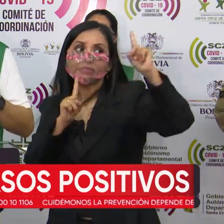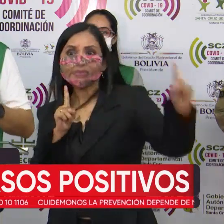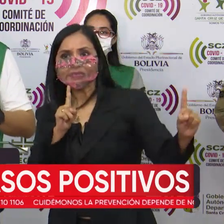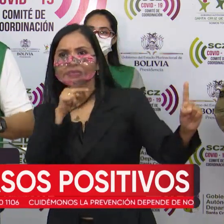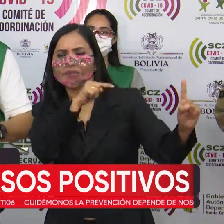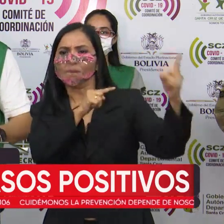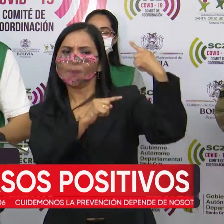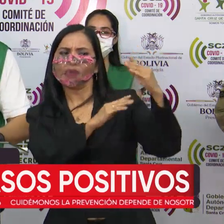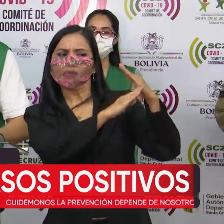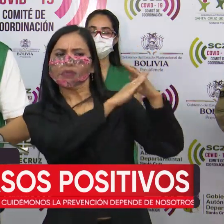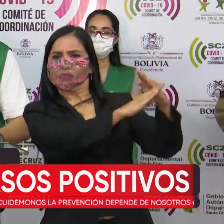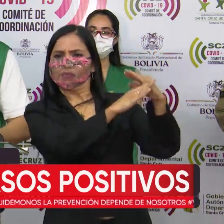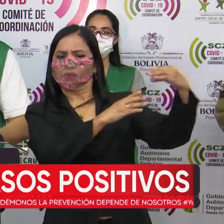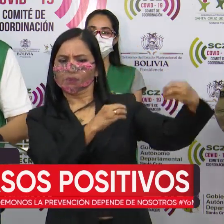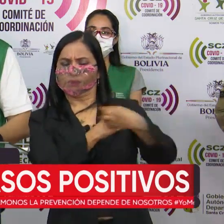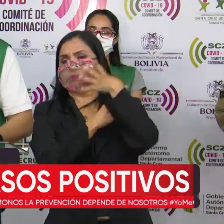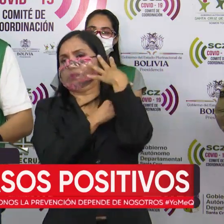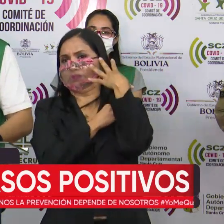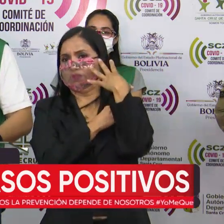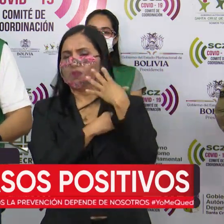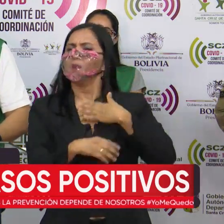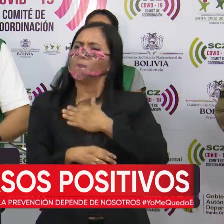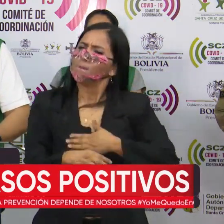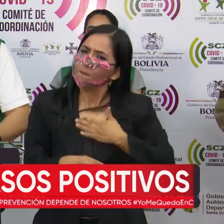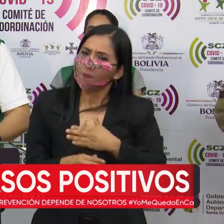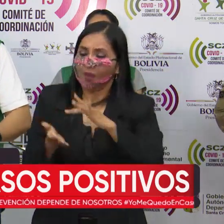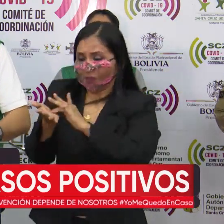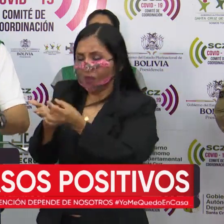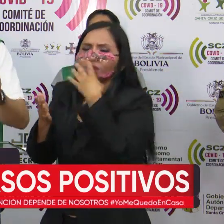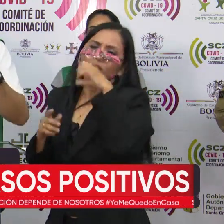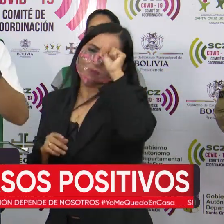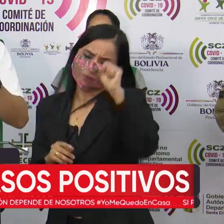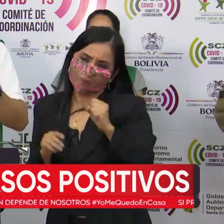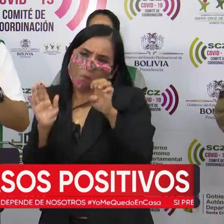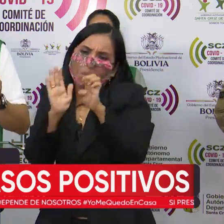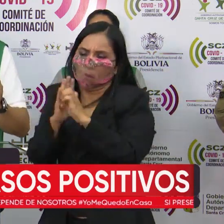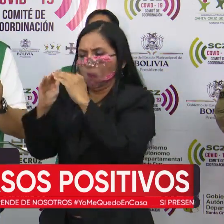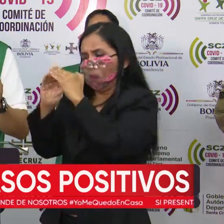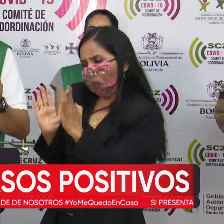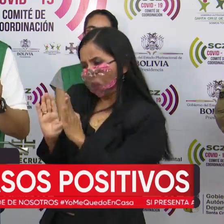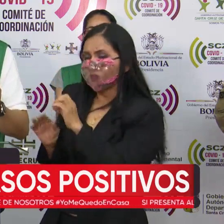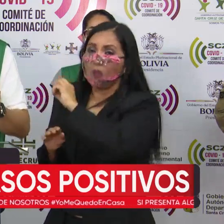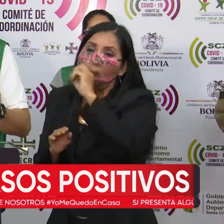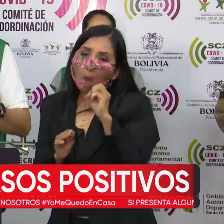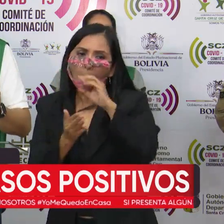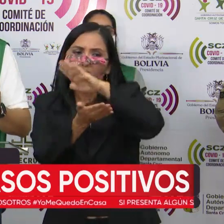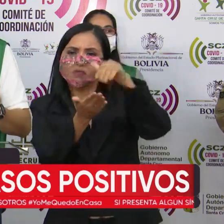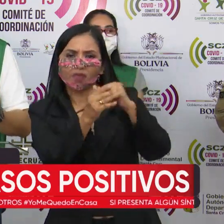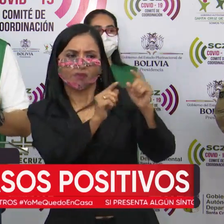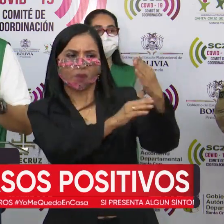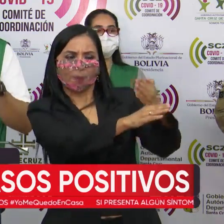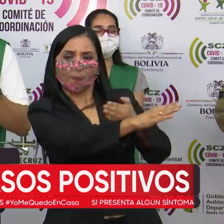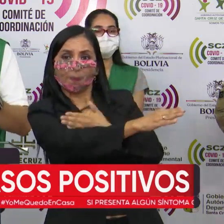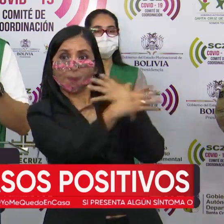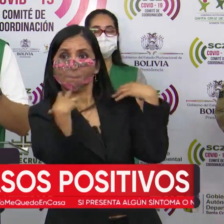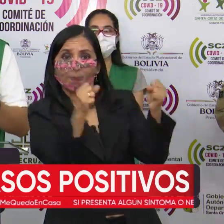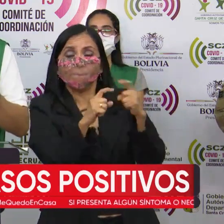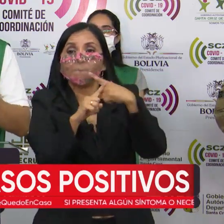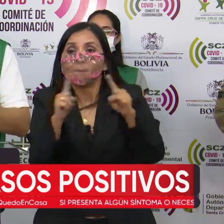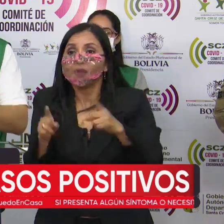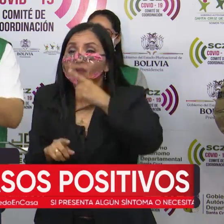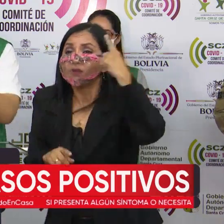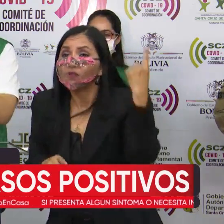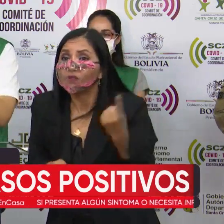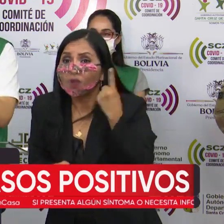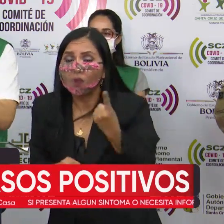para evitar el contagio. Recibamos tratamiento, ya sea en casa, ya sea en el centro de aislamiento, pero solamente